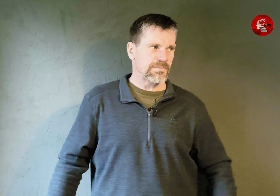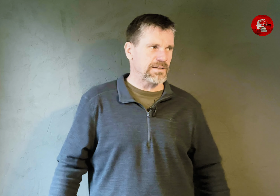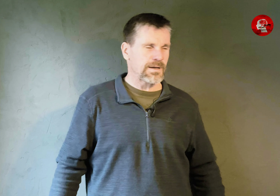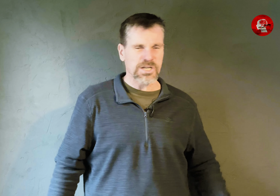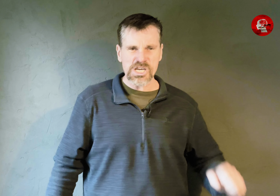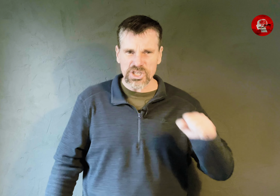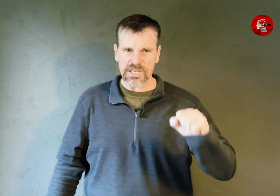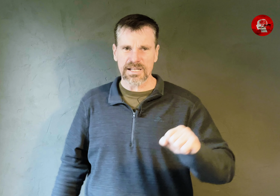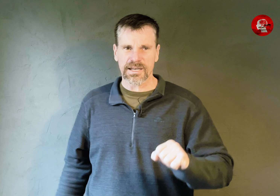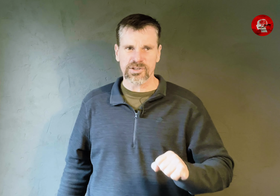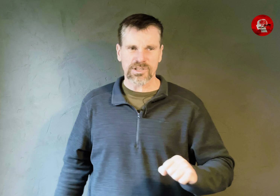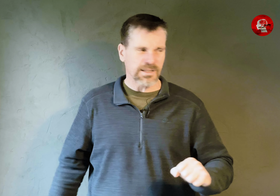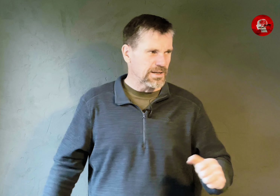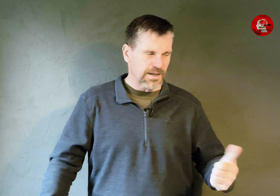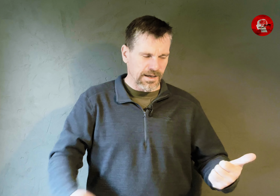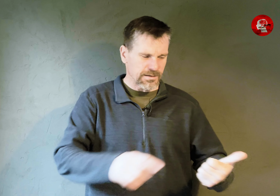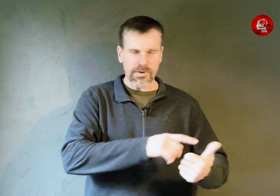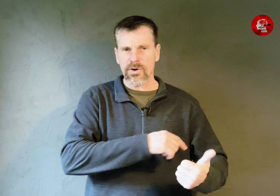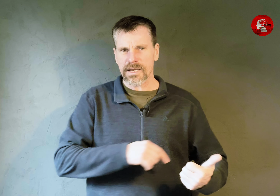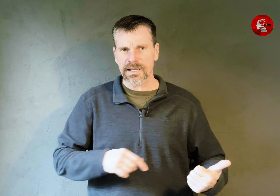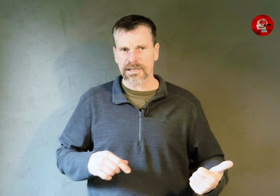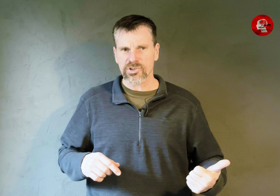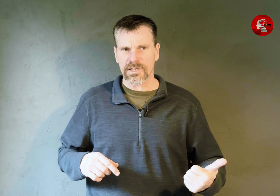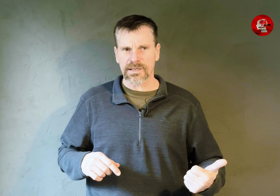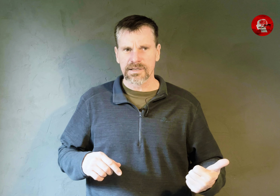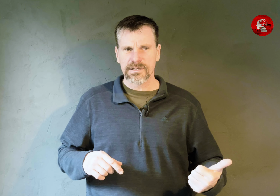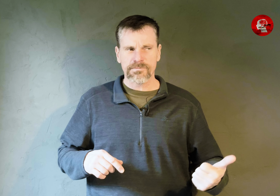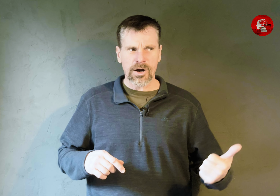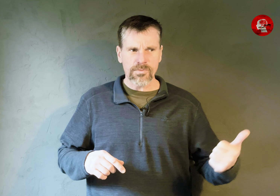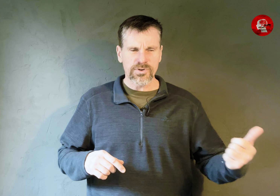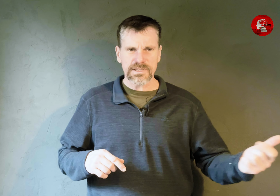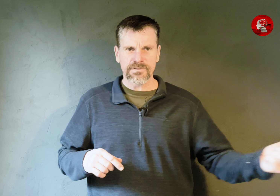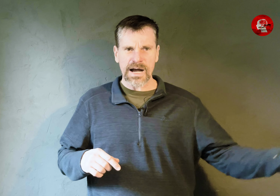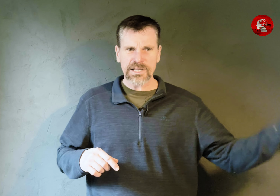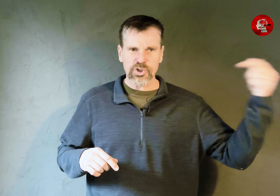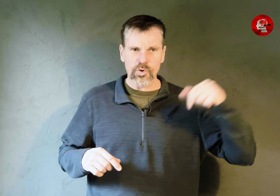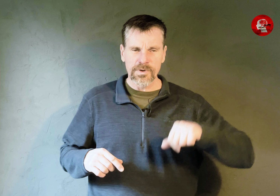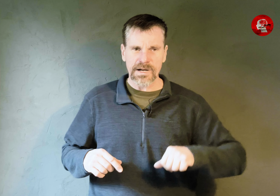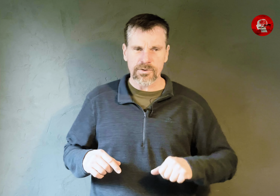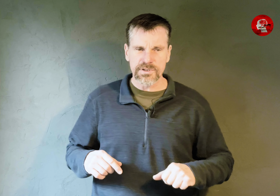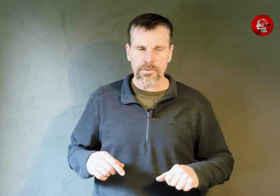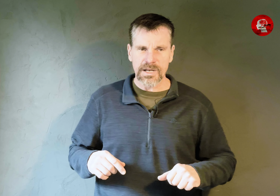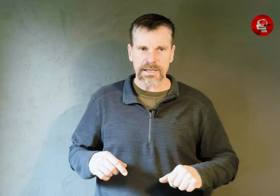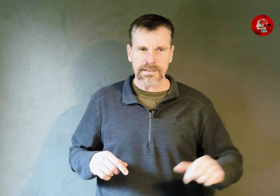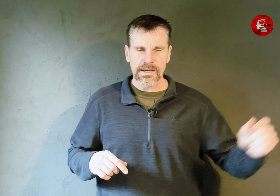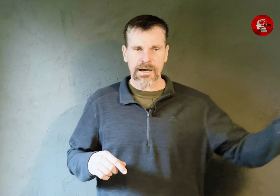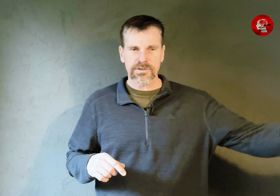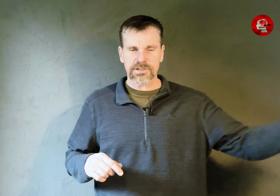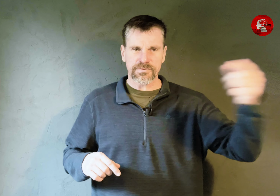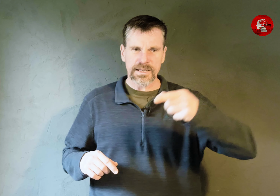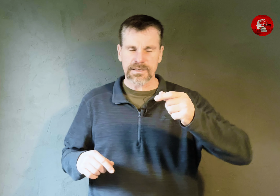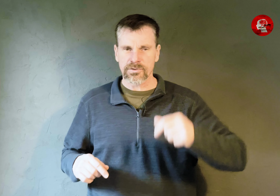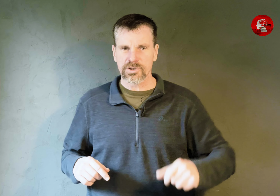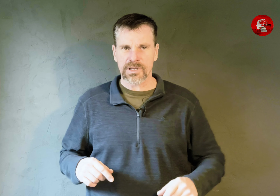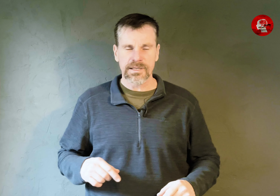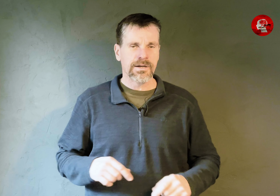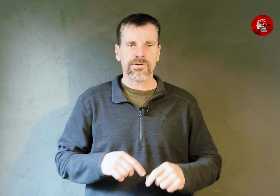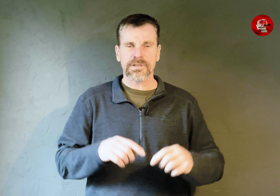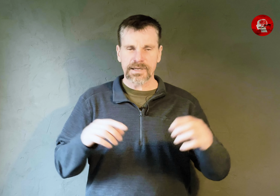gemacht wir haben hier richtig geld reingesteckt die brauchen kein geld reinstecken die brauchen bloß ihre wahren ströme mal kurz umleiten aus der schweiz nach deutschland und ihre